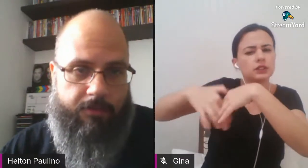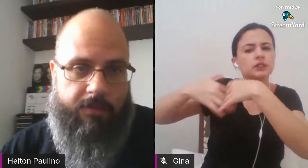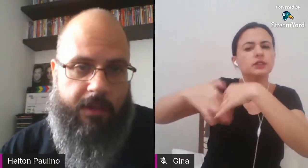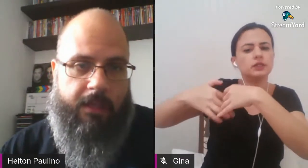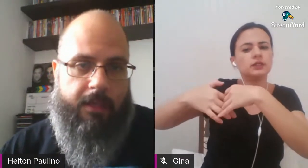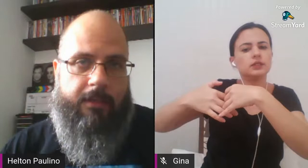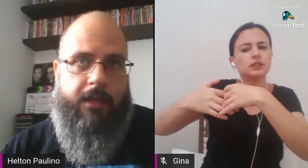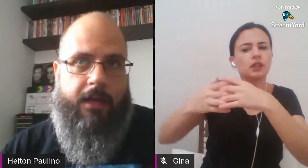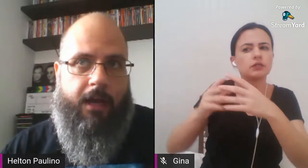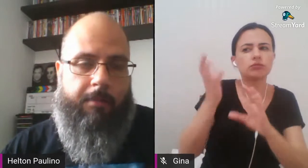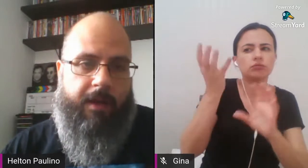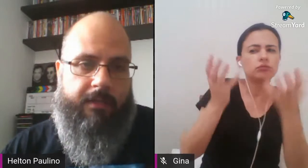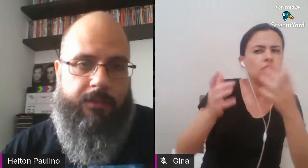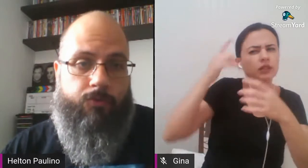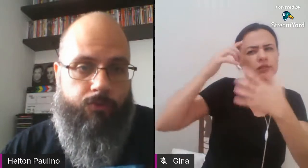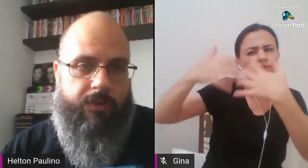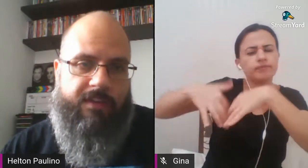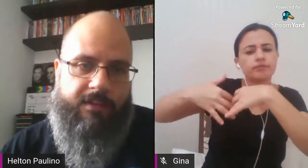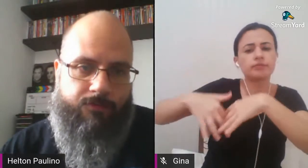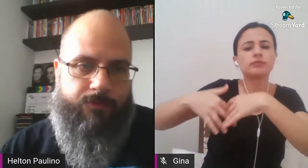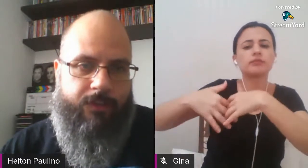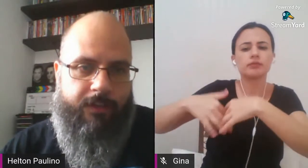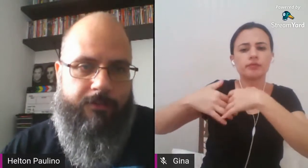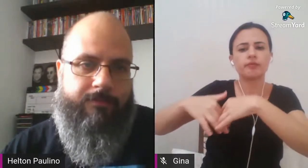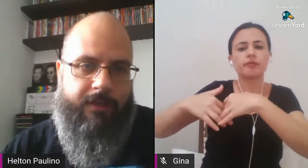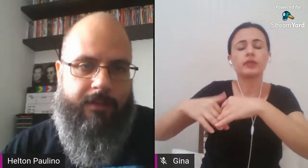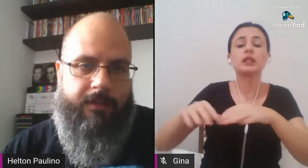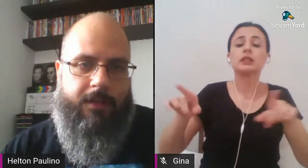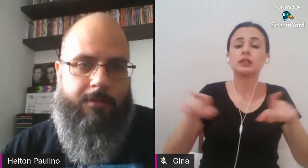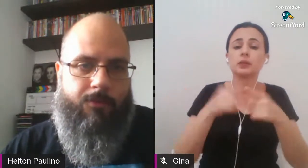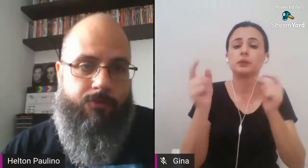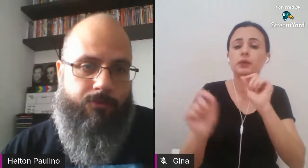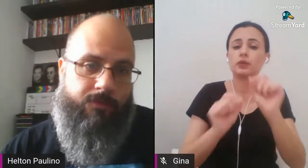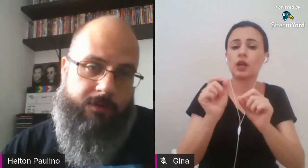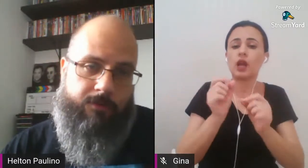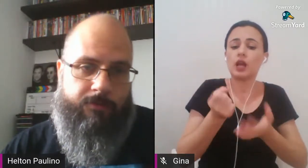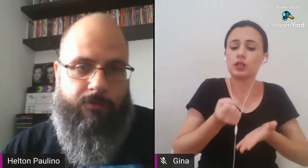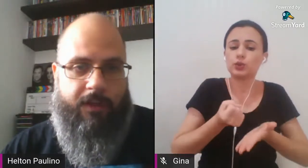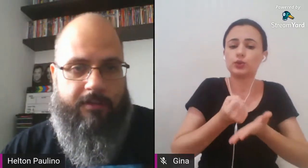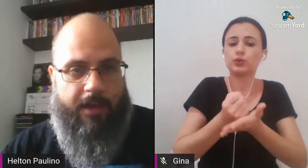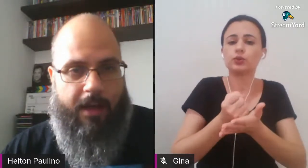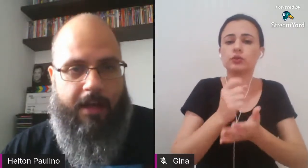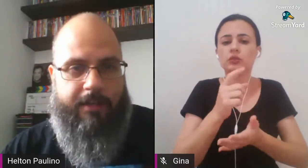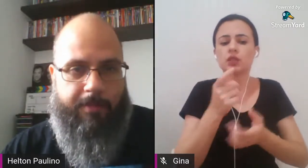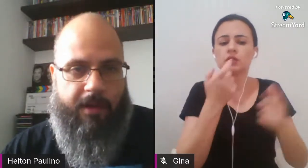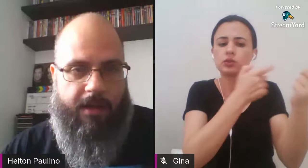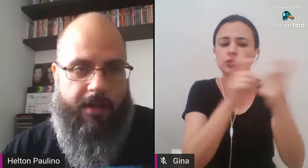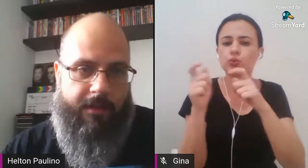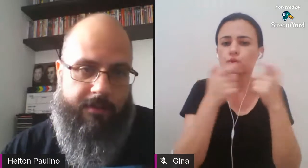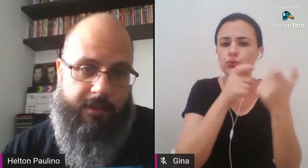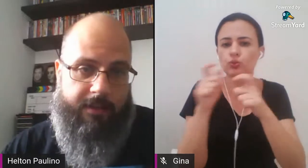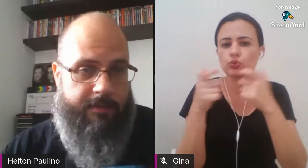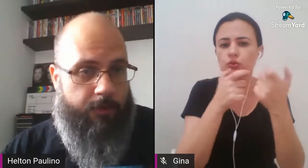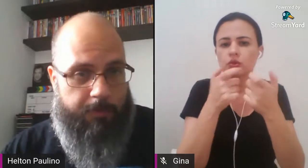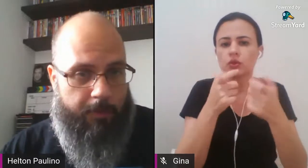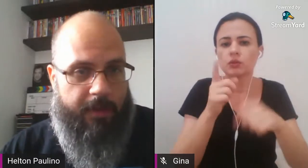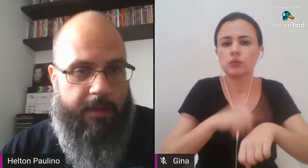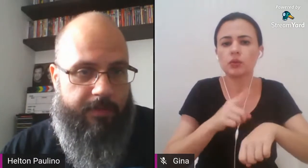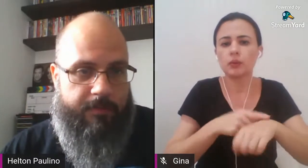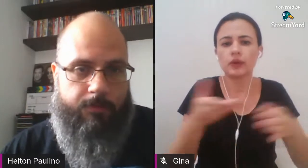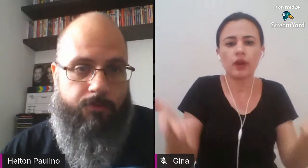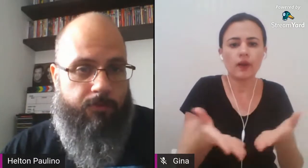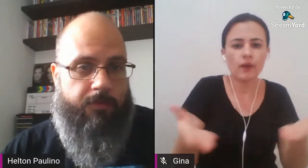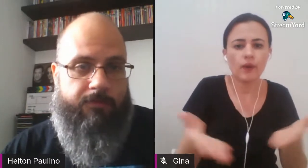de reerguer essa sociedade a partir de tudo que vai ser discutido, né? Muitos vão utilizar a arte para satirizar